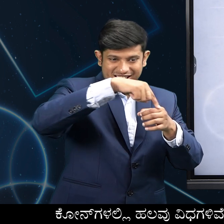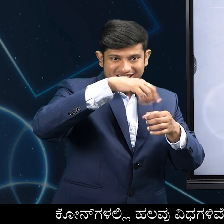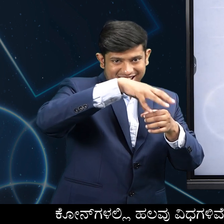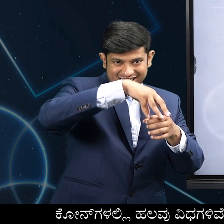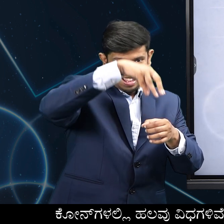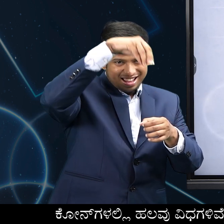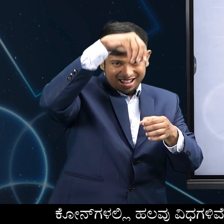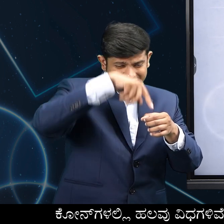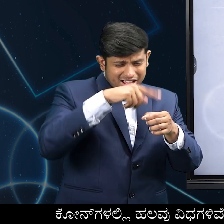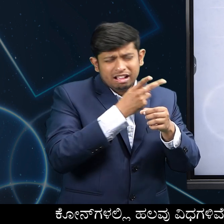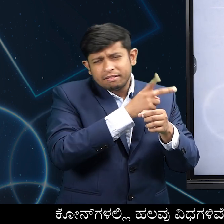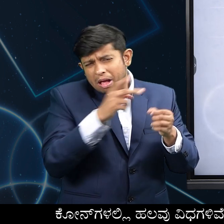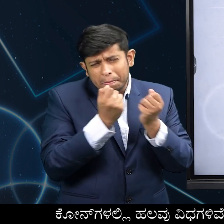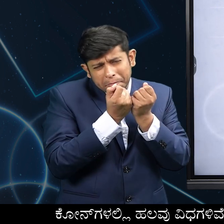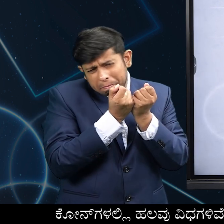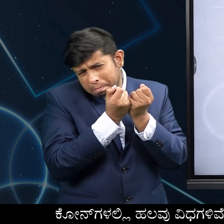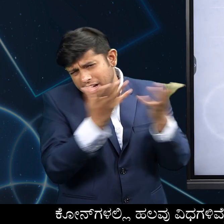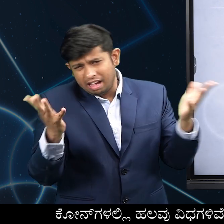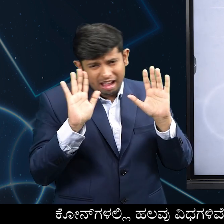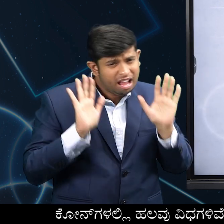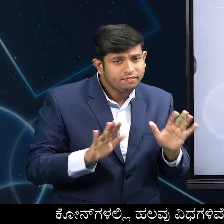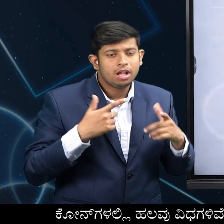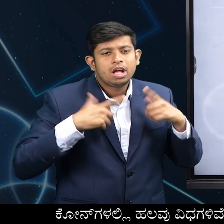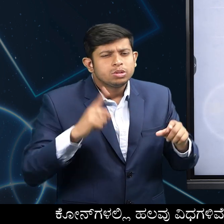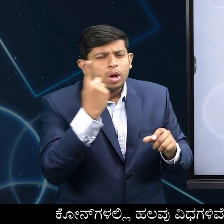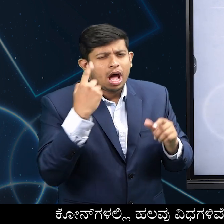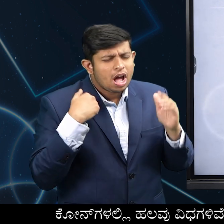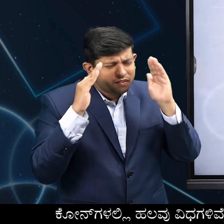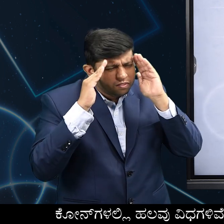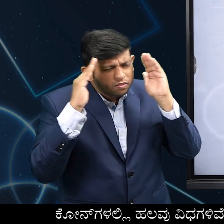ಕೋನ್ಗಳಲ್ಲಿ ಹಲವು ವಿಧಗಳಿವೆ. ಈ ಪಾಠದಲ್ಲಿ ಬಲವೃತ್ತಾಕಾರದ ಕೋನ್ ಮೇಲೆ ಕೇಂದ್ರೀಕರಿಸೋಣ.